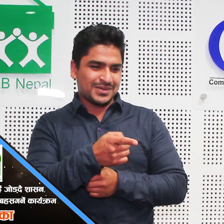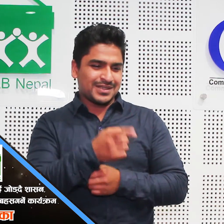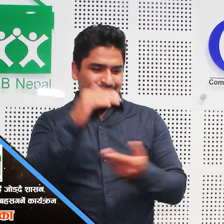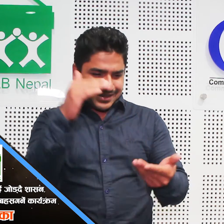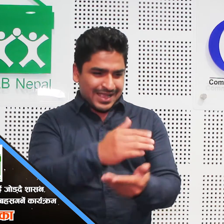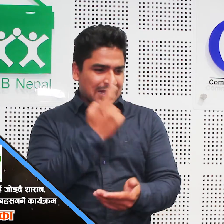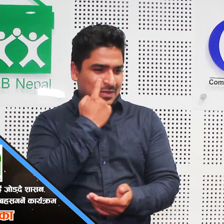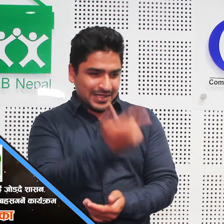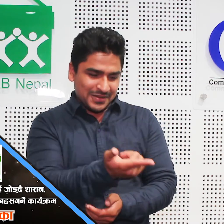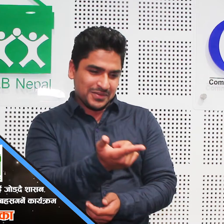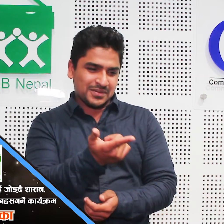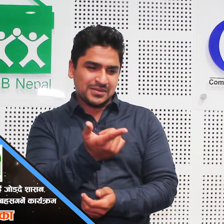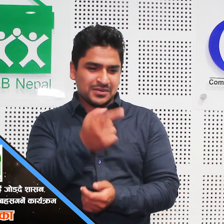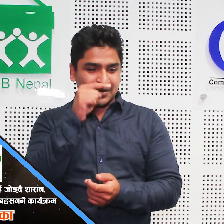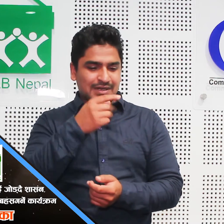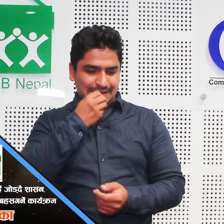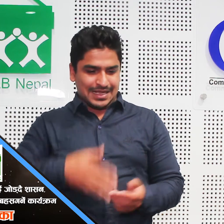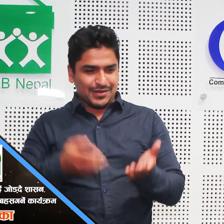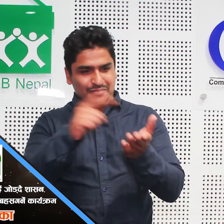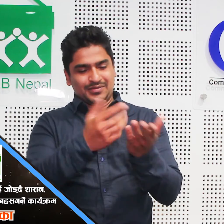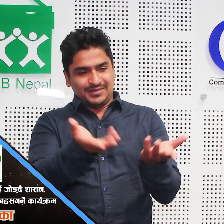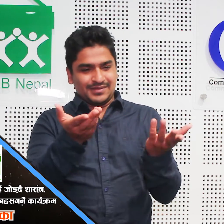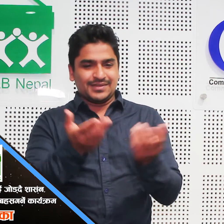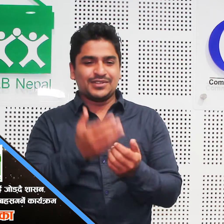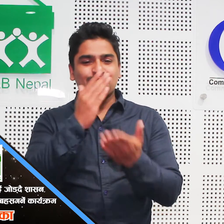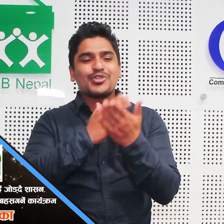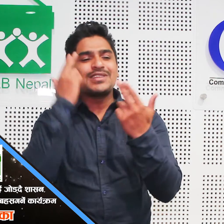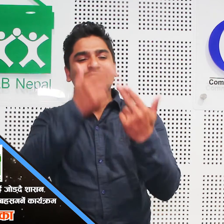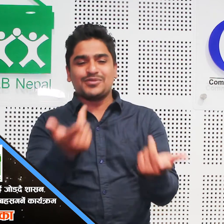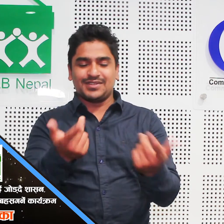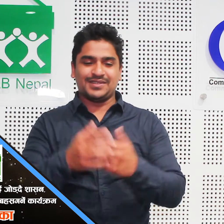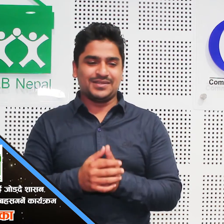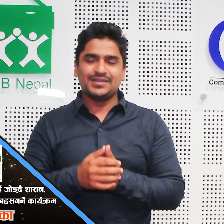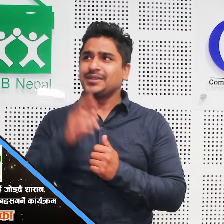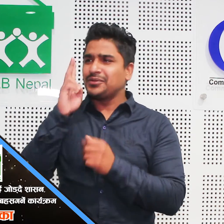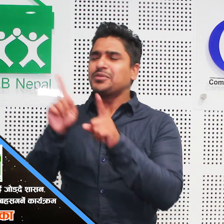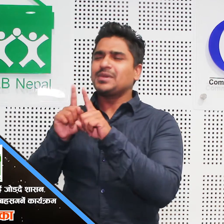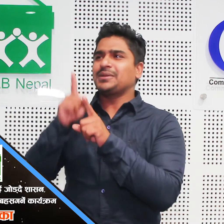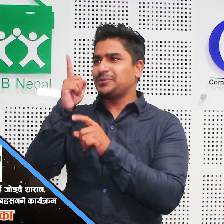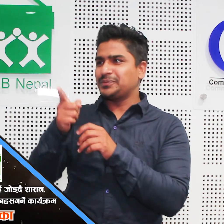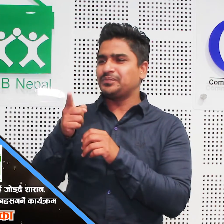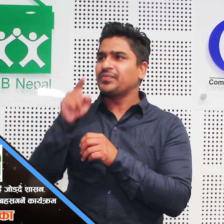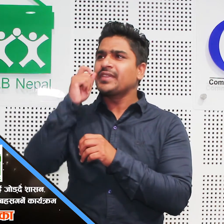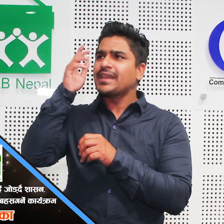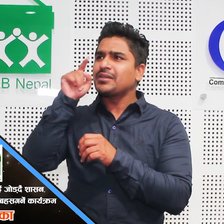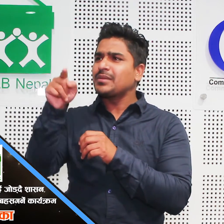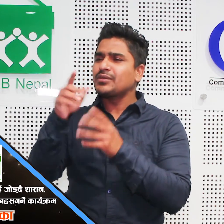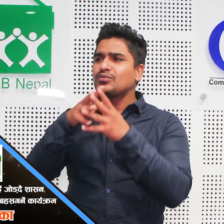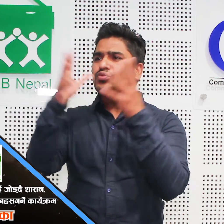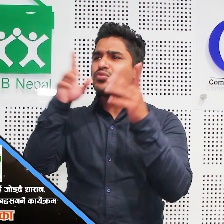सानैमा देखेको, अहिले जागिर खाने भइसकिछौ, कसरी चिन्नु त? त्यो पनि हो। अनि दाई हजुरले त ठुलो कुखुरा फार्म